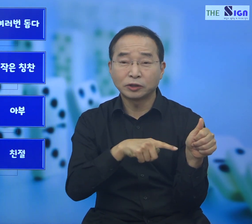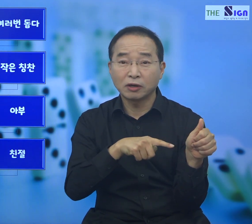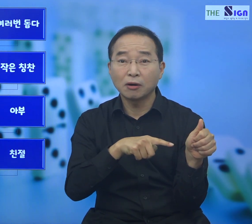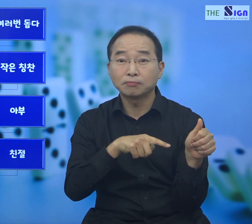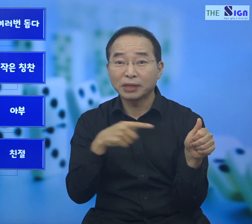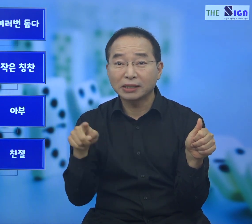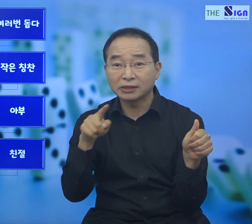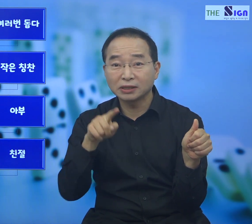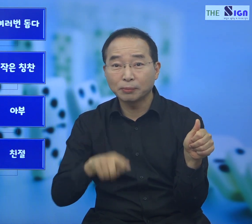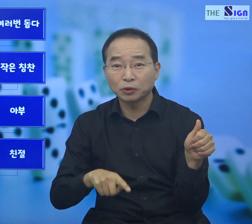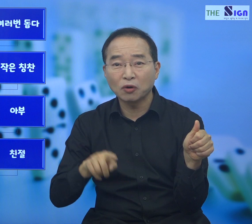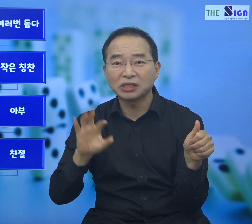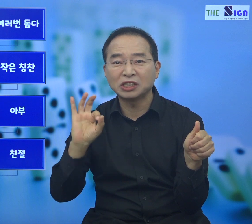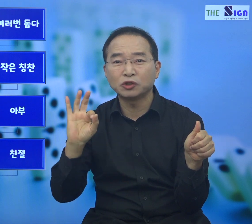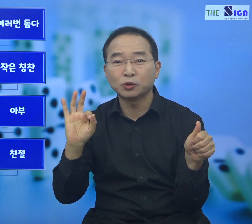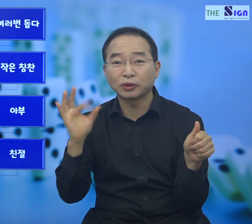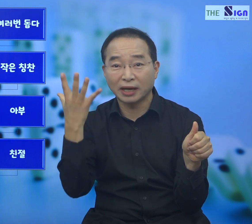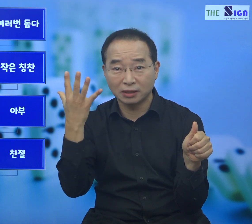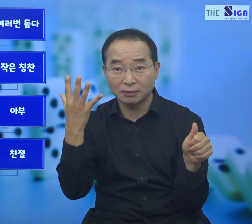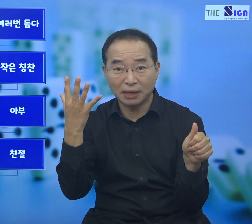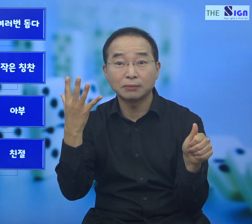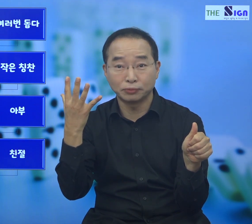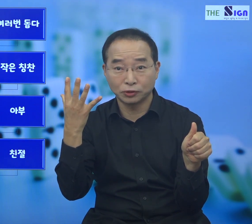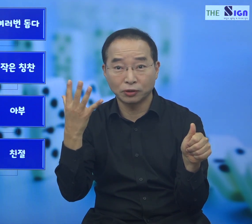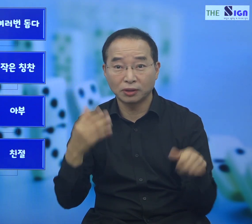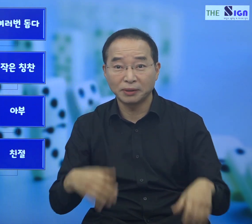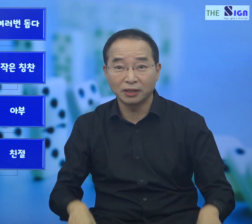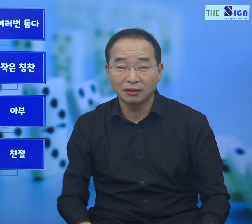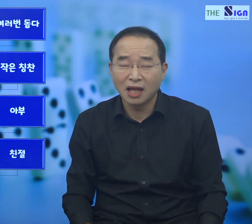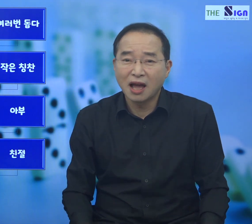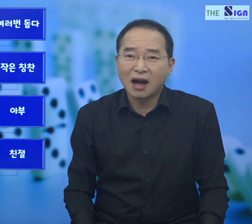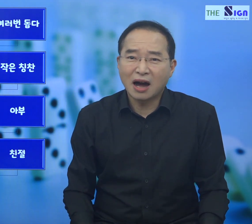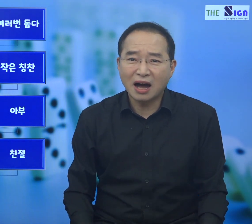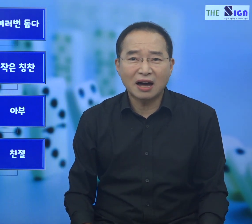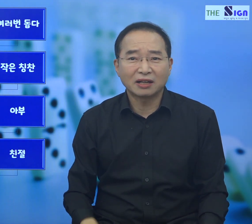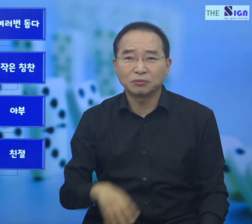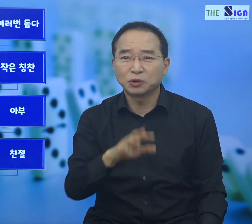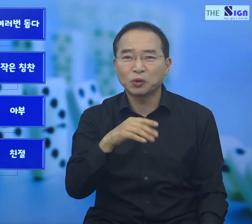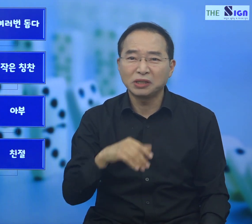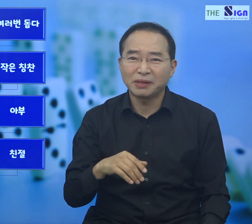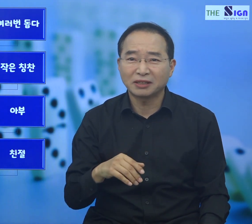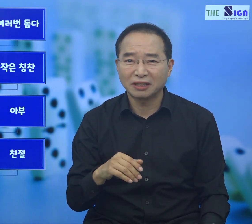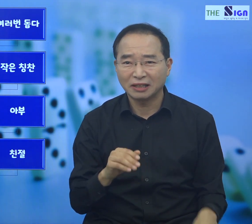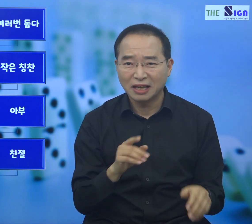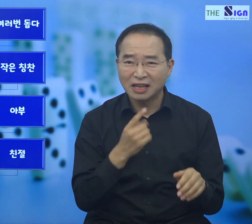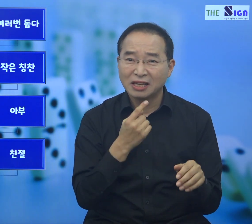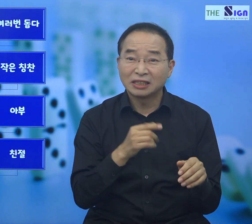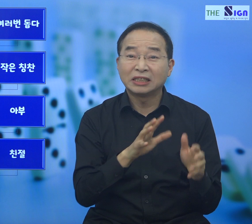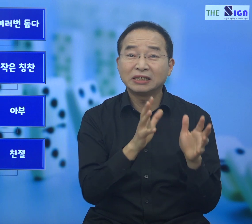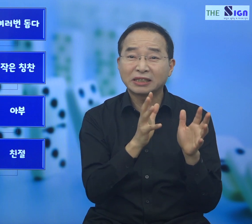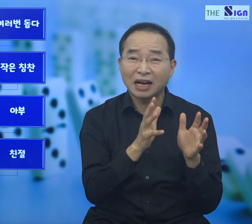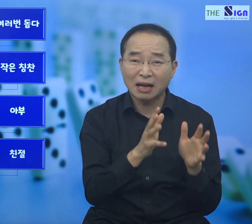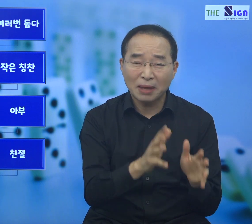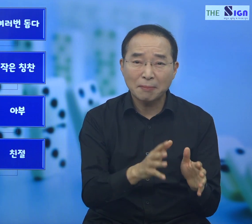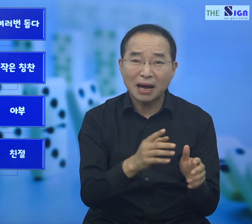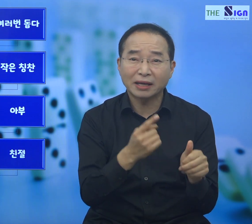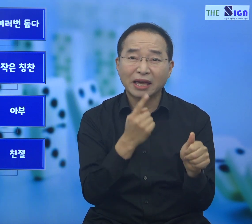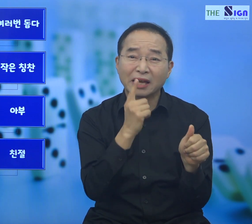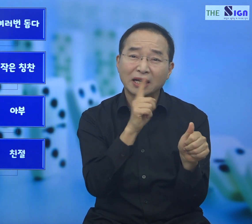그래서 플러스 보통 기술 좋다를 많이 붙여요. 그러면은 손님한테 그 사람에